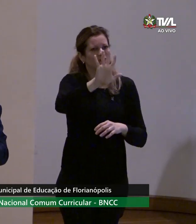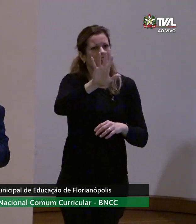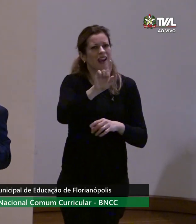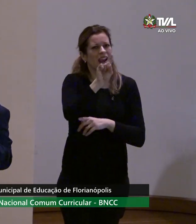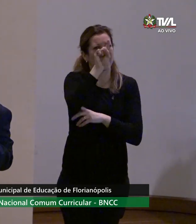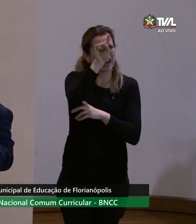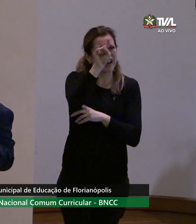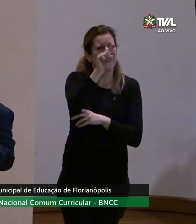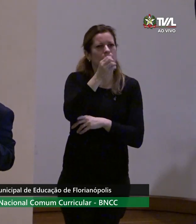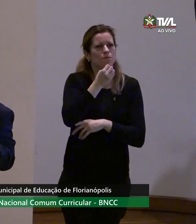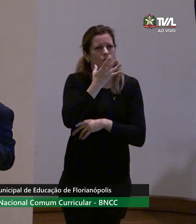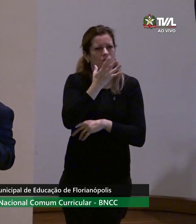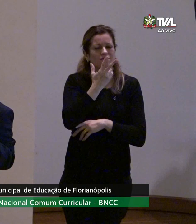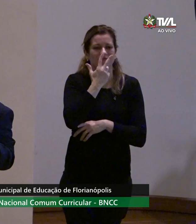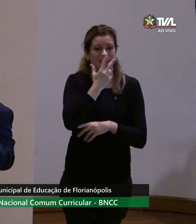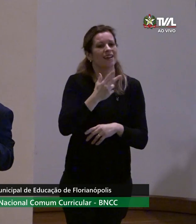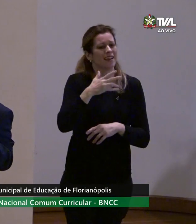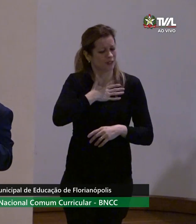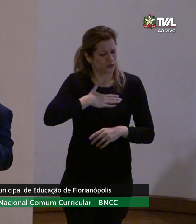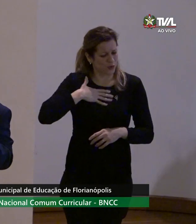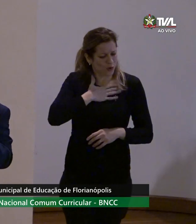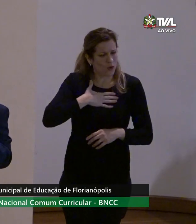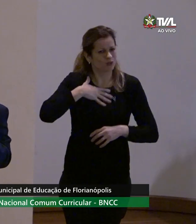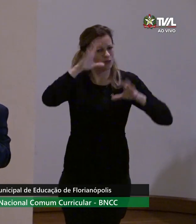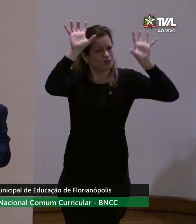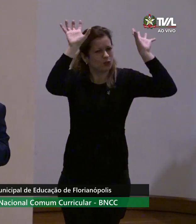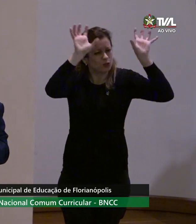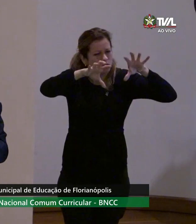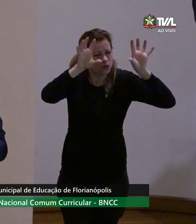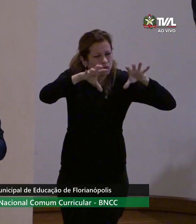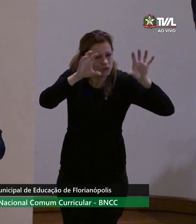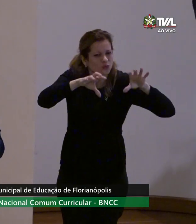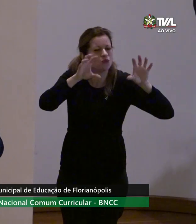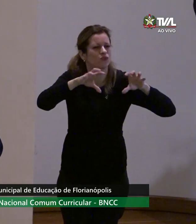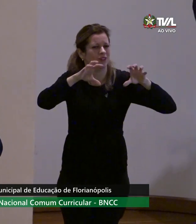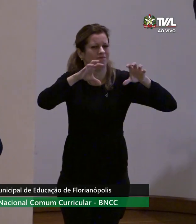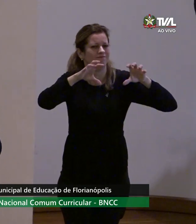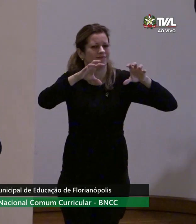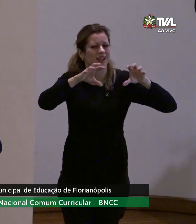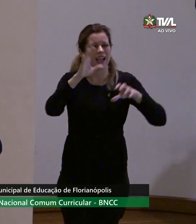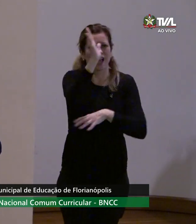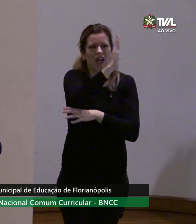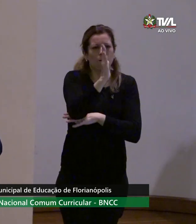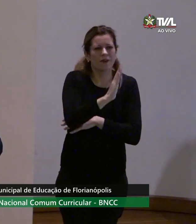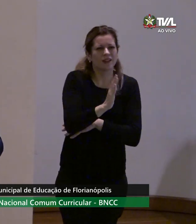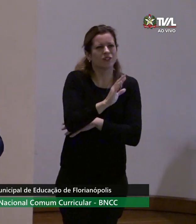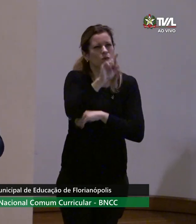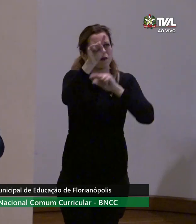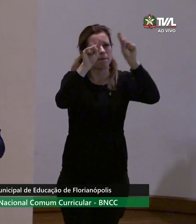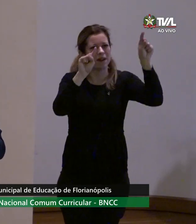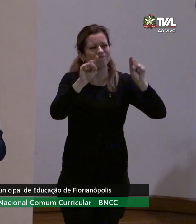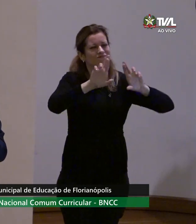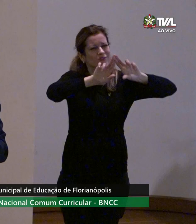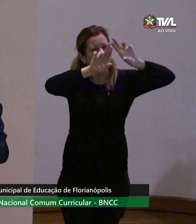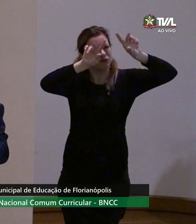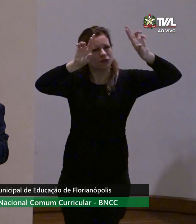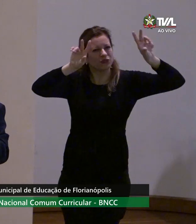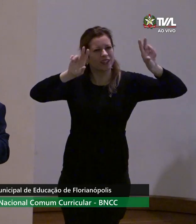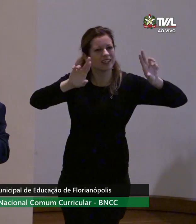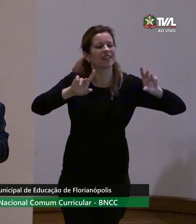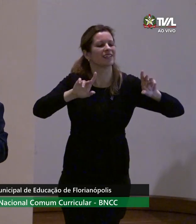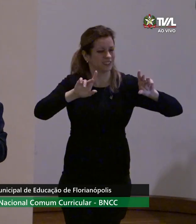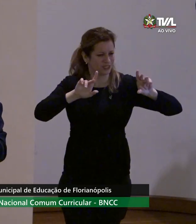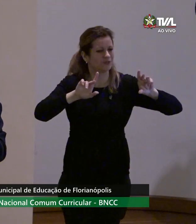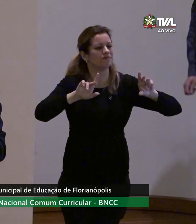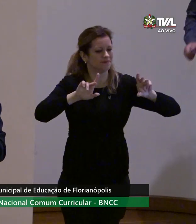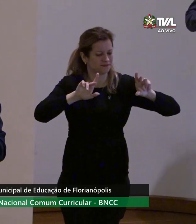Teresina é muita chuva é um país gigante é um país muito diverso é um país muito diferente e